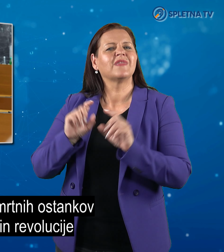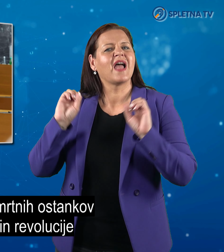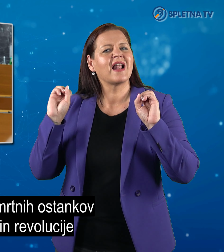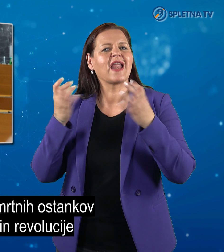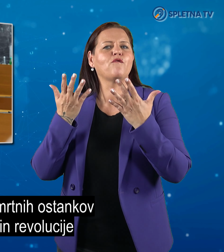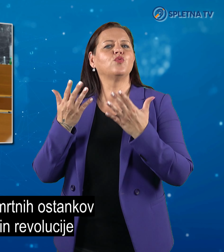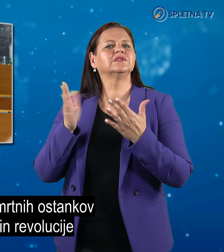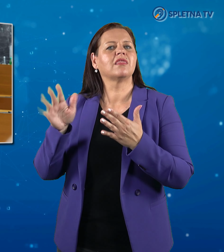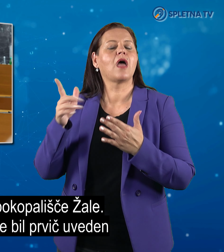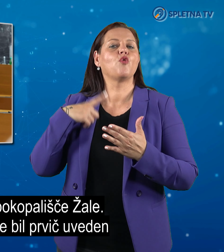Žale.